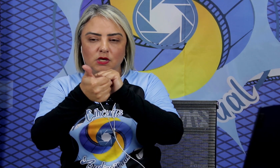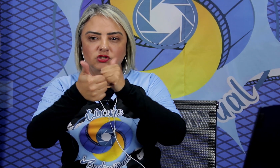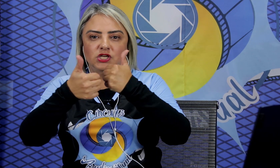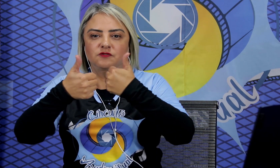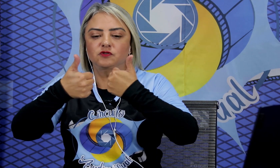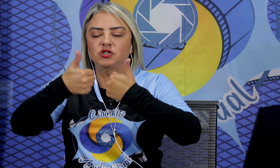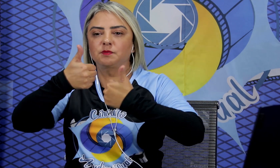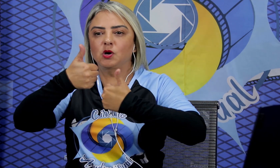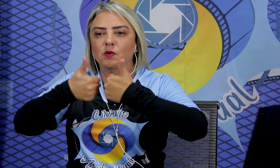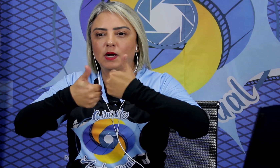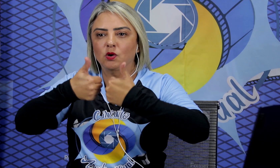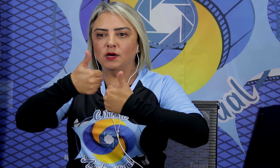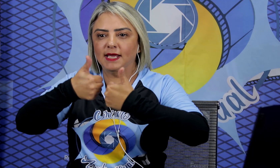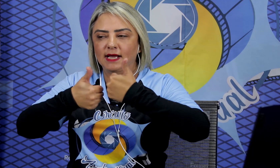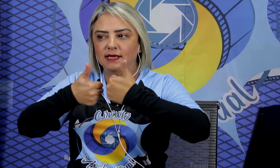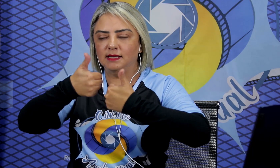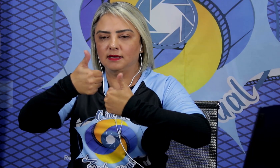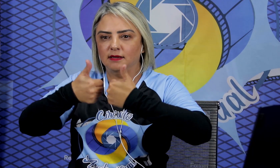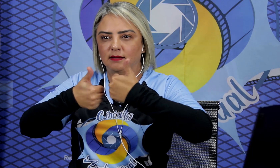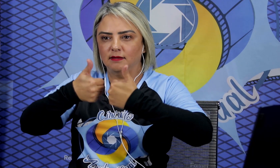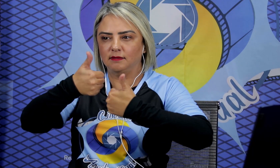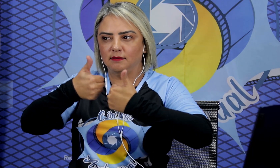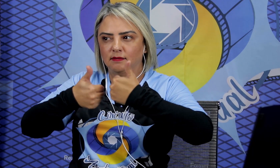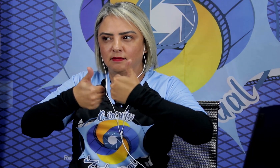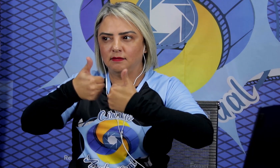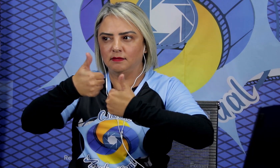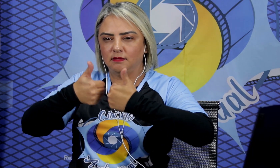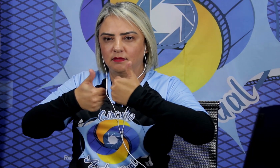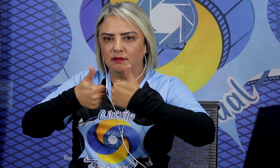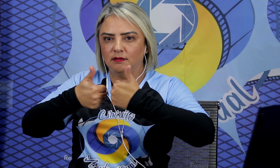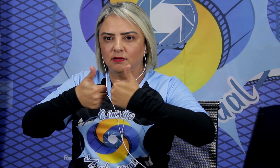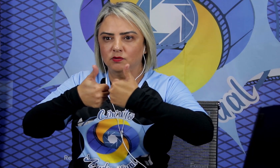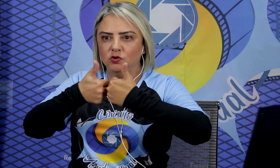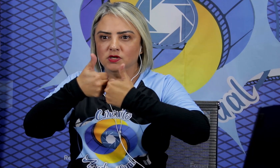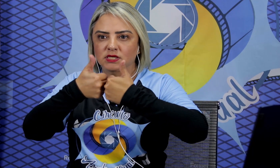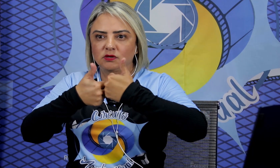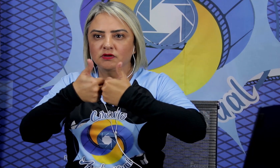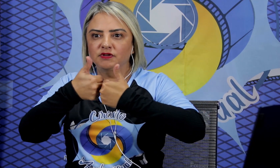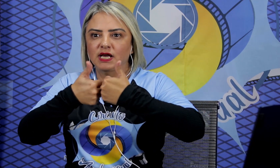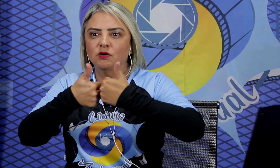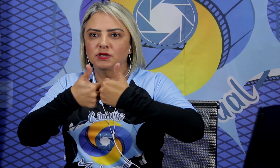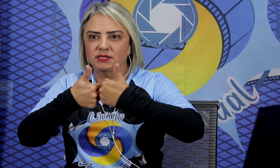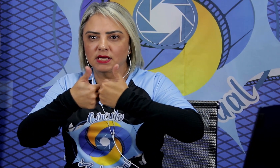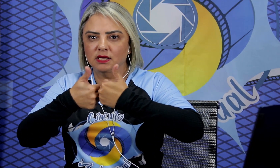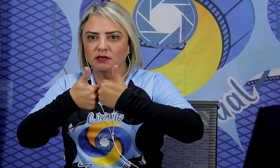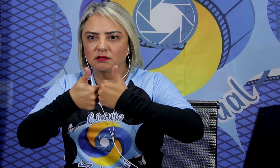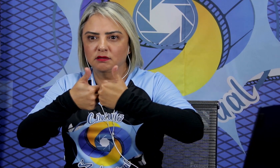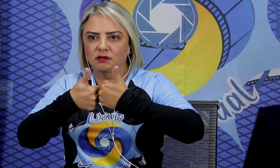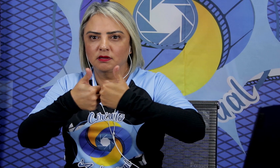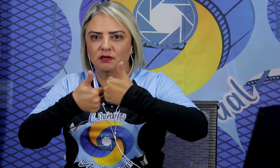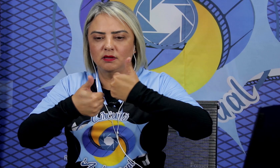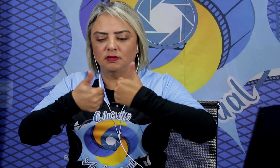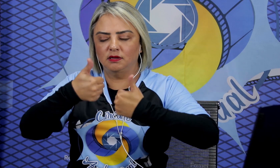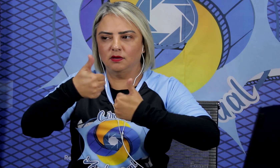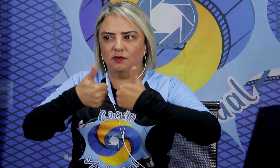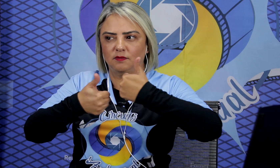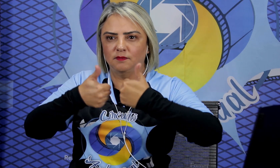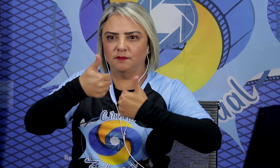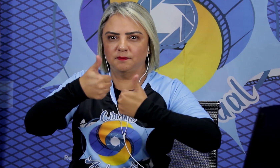Gente, futebol agora é aqui. Não encosta não que vira arroz, tá? Aqui, ó.